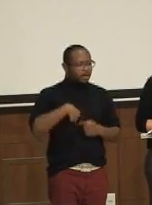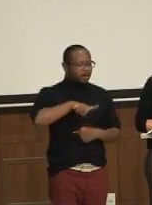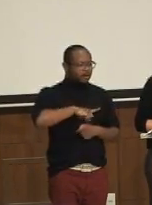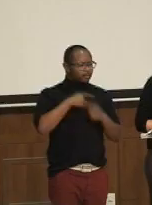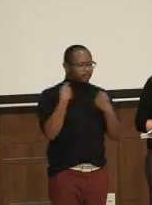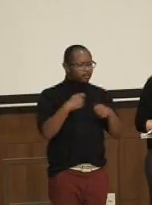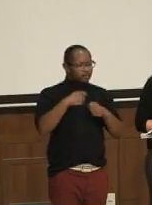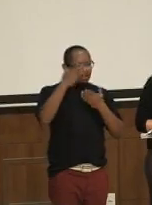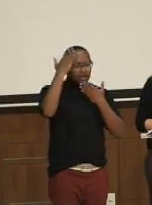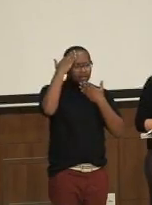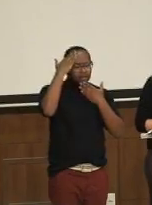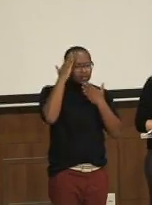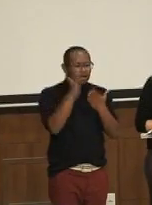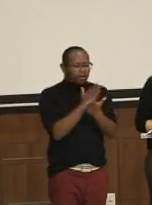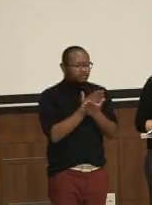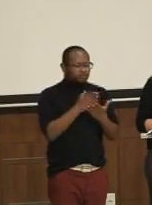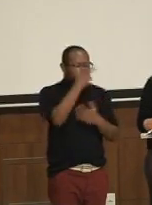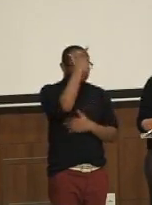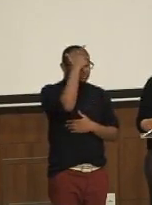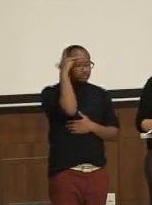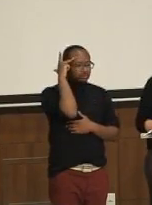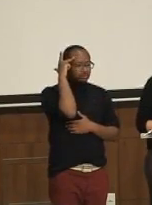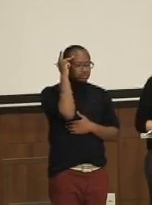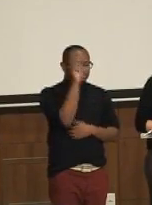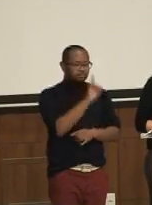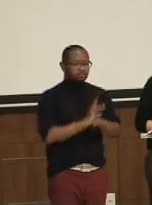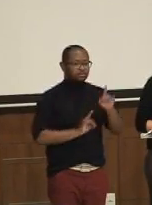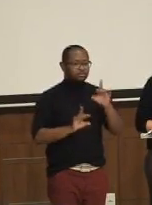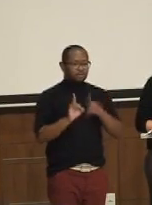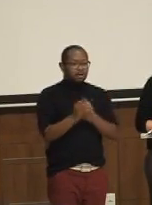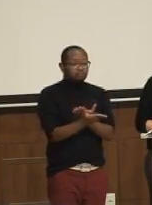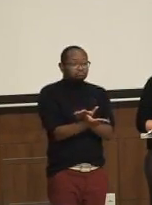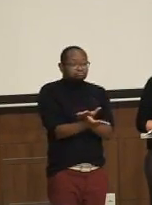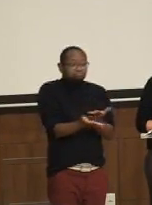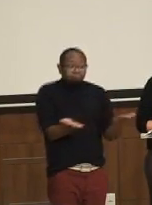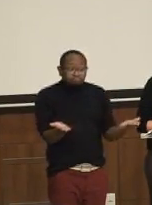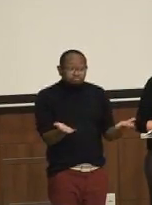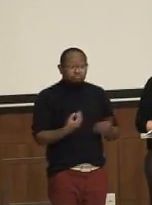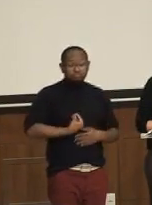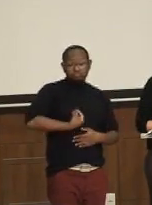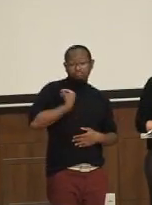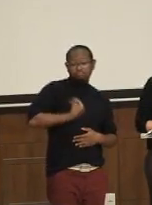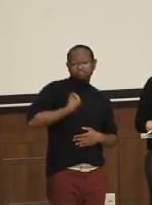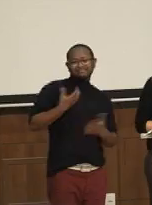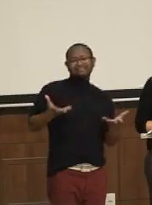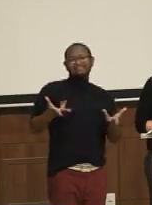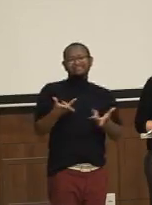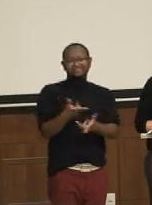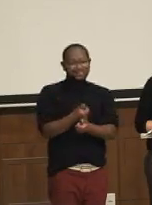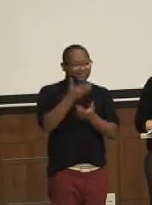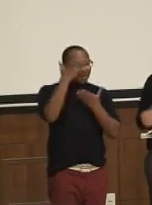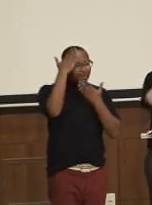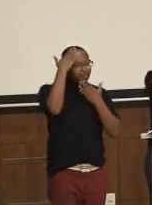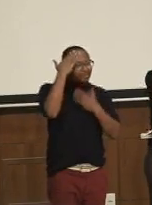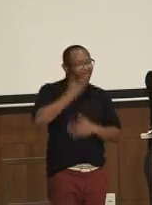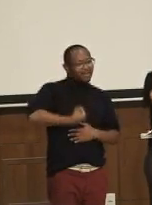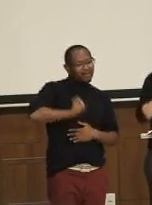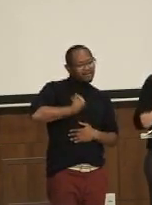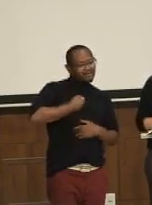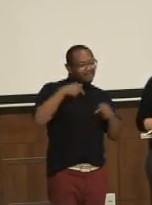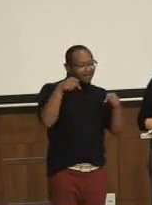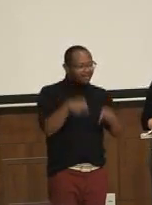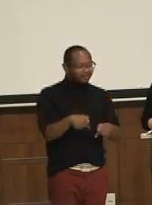umas pessoas muito especiais. Vocês, por ter abrilhantado esse momento. Agradeço a presença de todos e